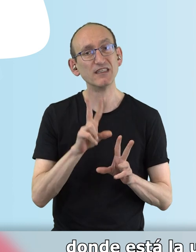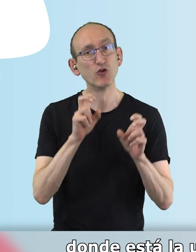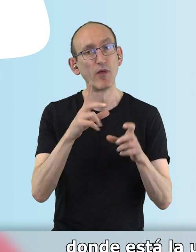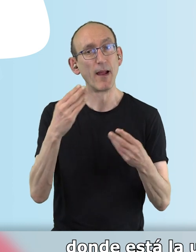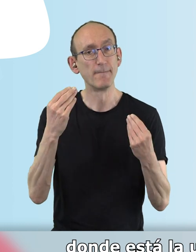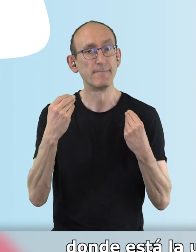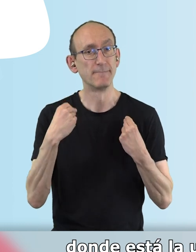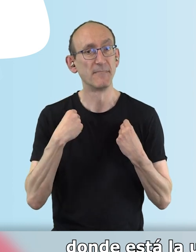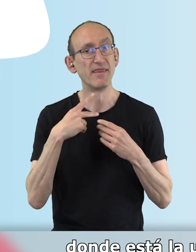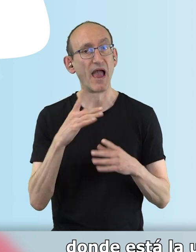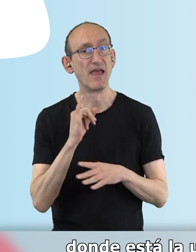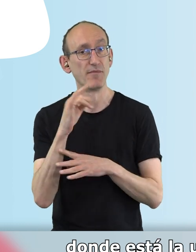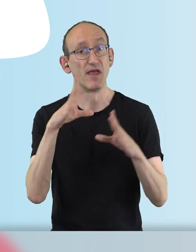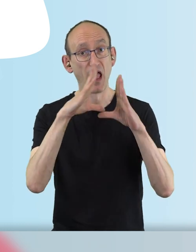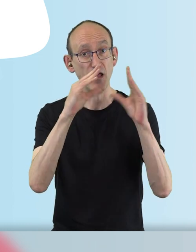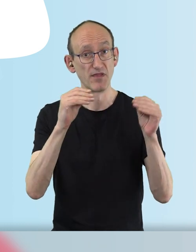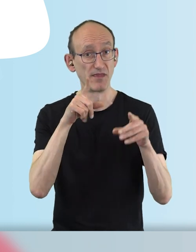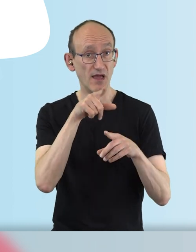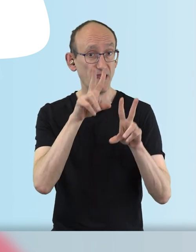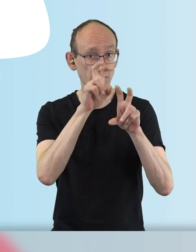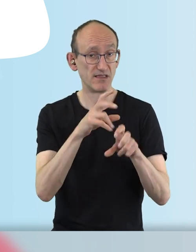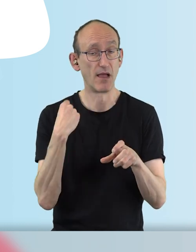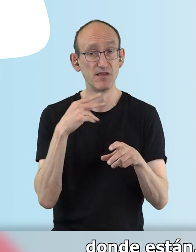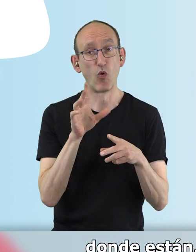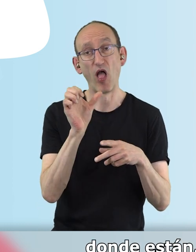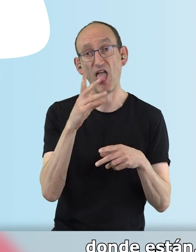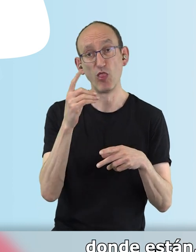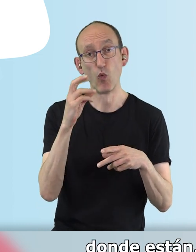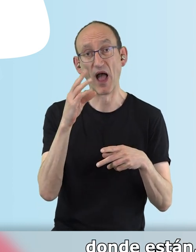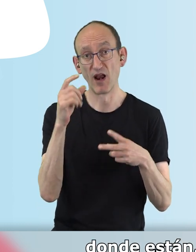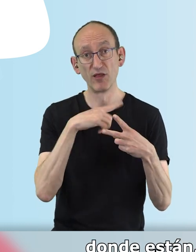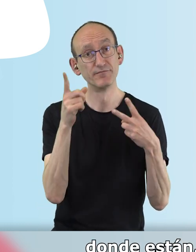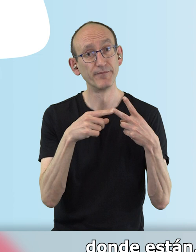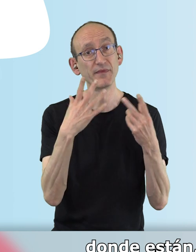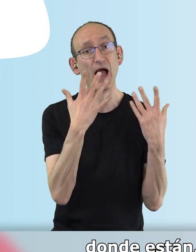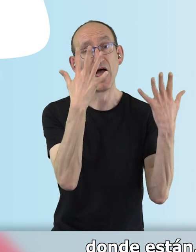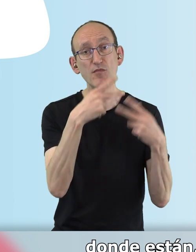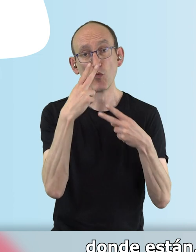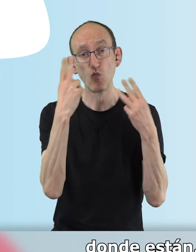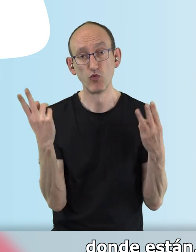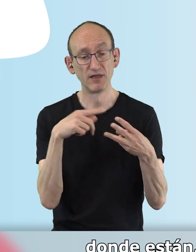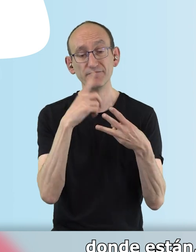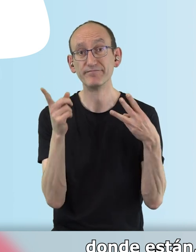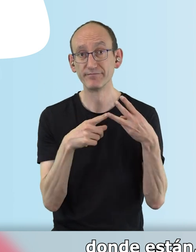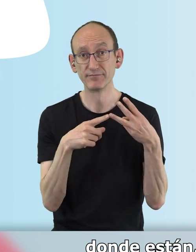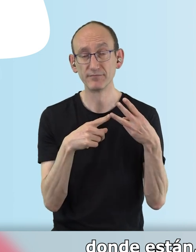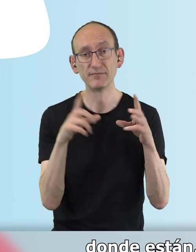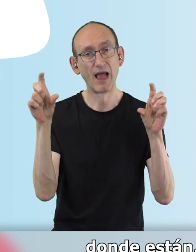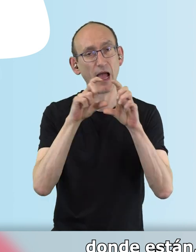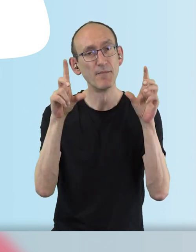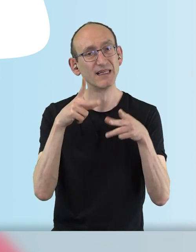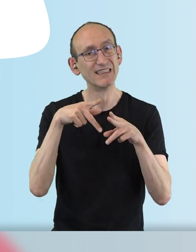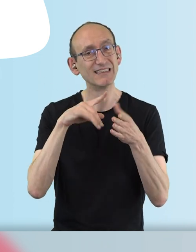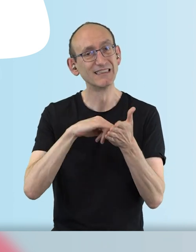Independiente, donde está la universidad, que investigan, como el caso de Eduardo, donde están además las administraciones, donde están además las